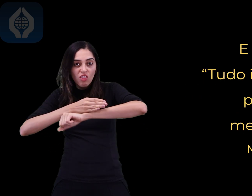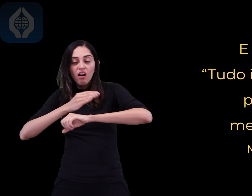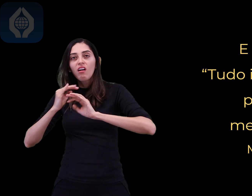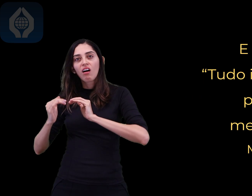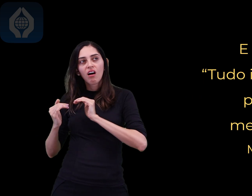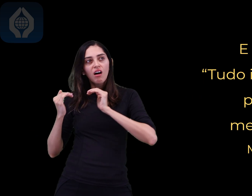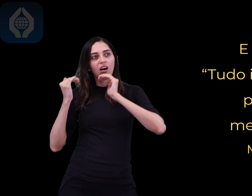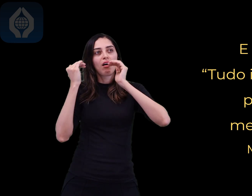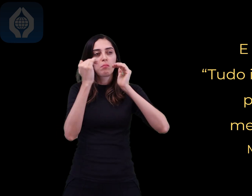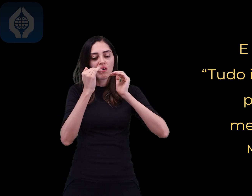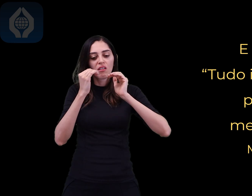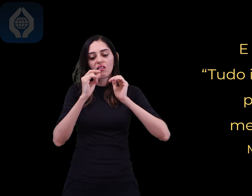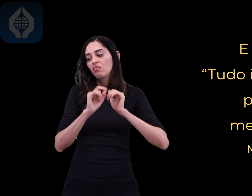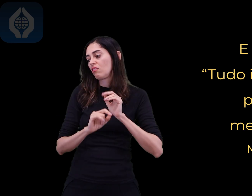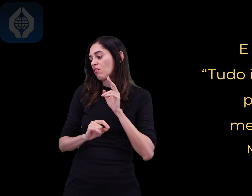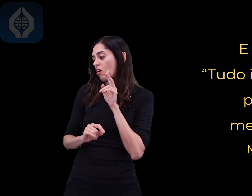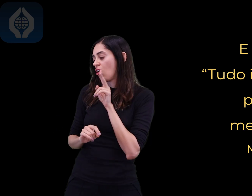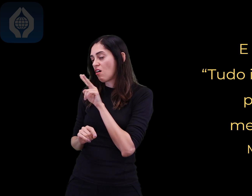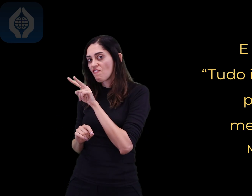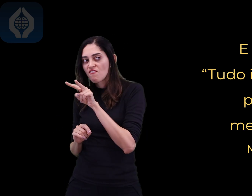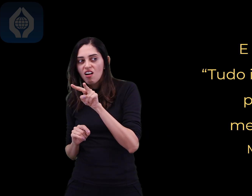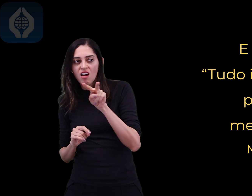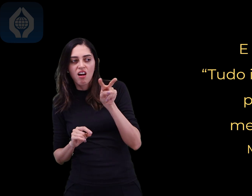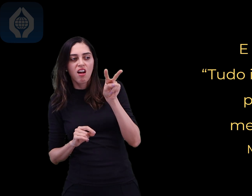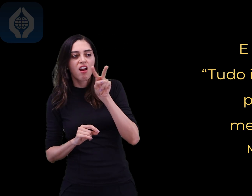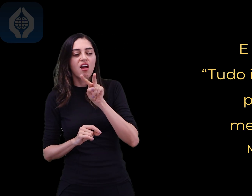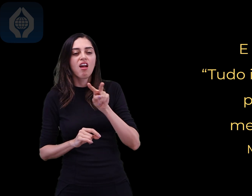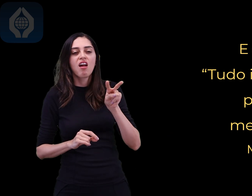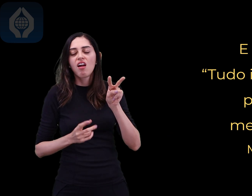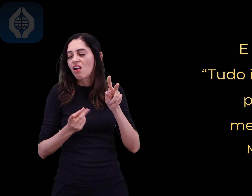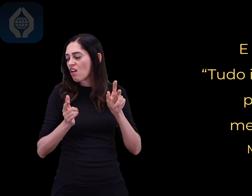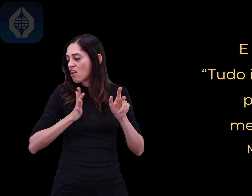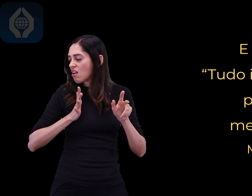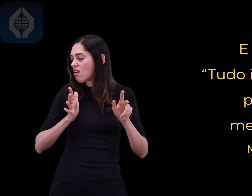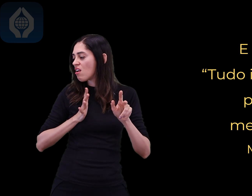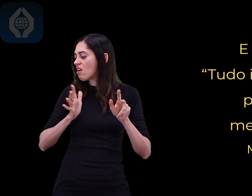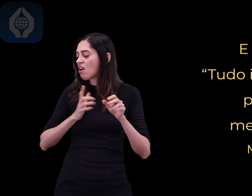isso te darei, se prostrado me adorares.